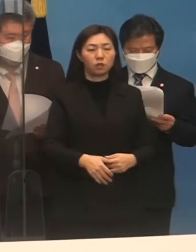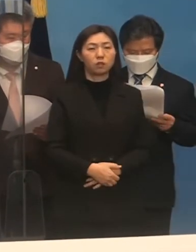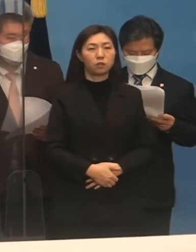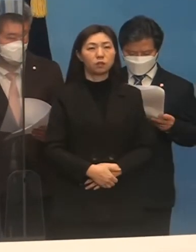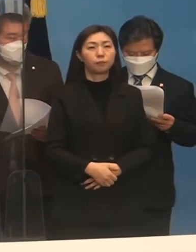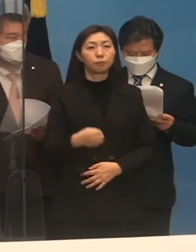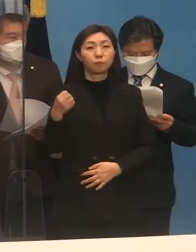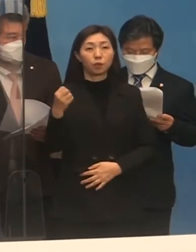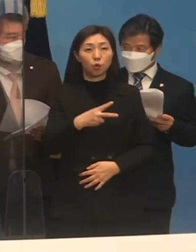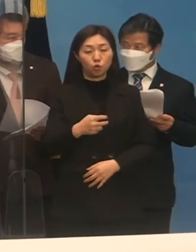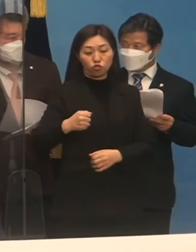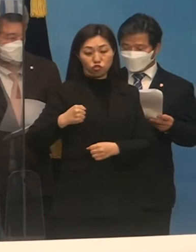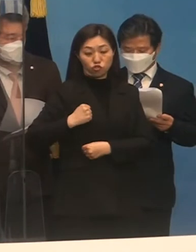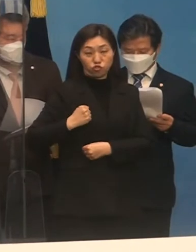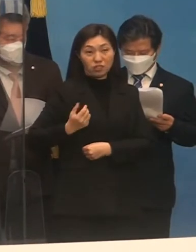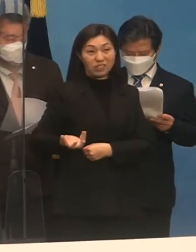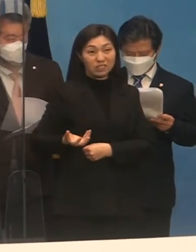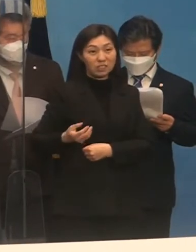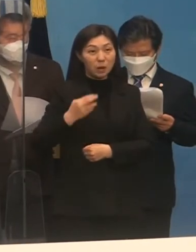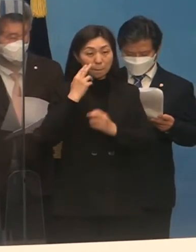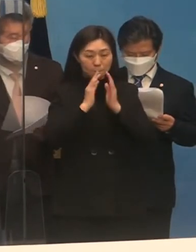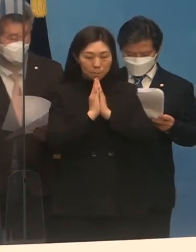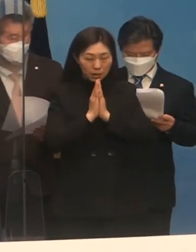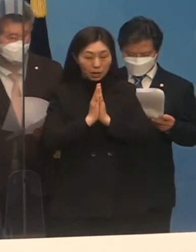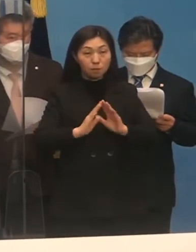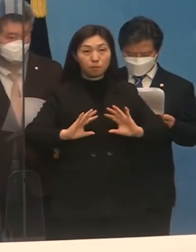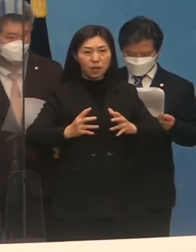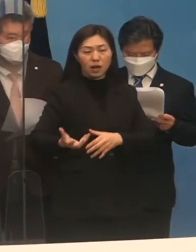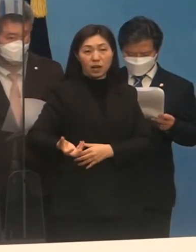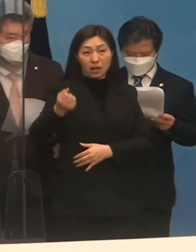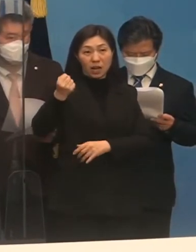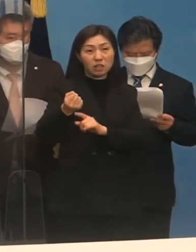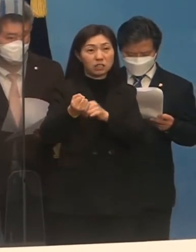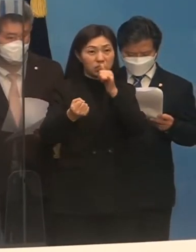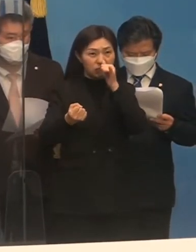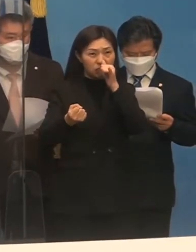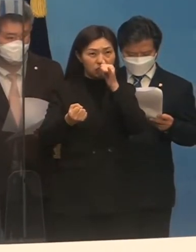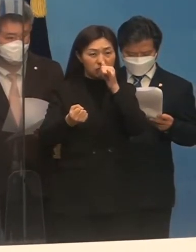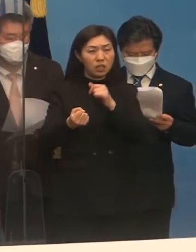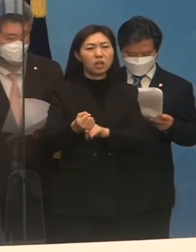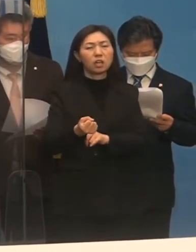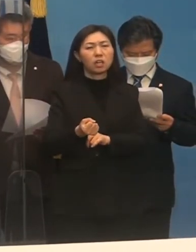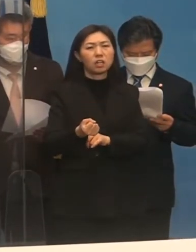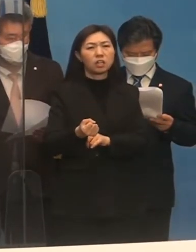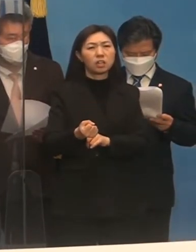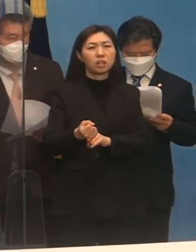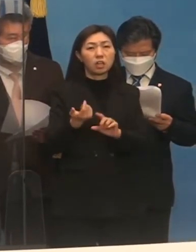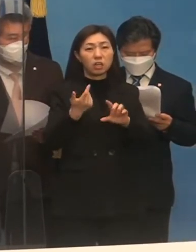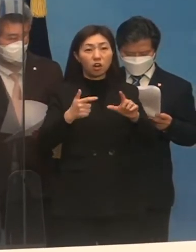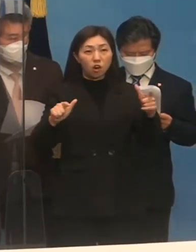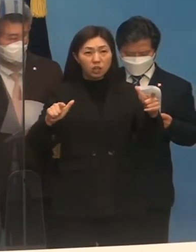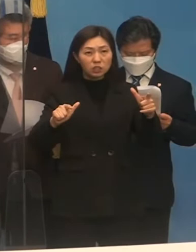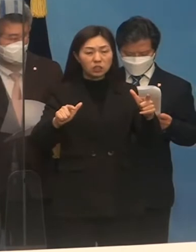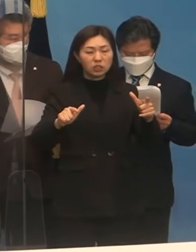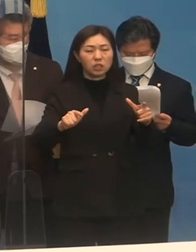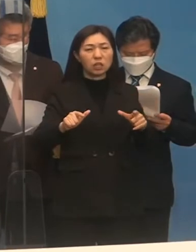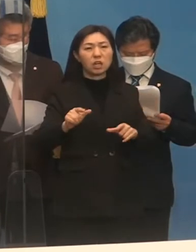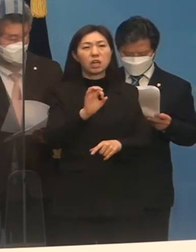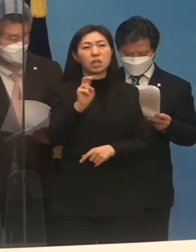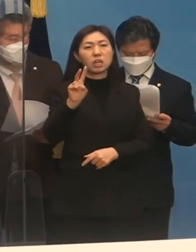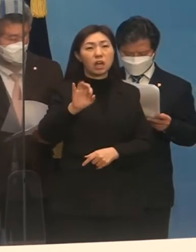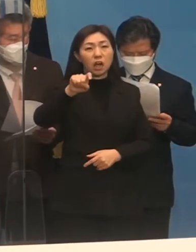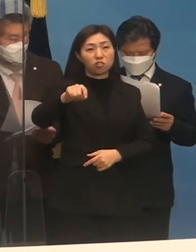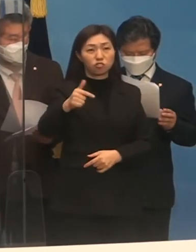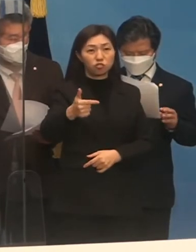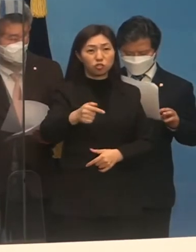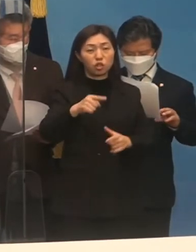또 군부 소유 부지에 70년간 운영할 수 있는 포스트 인터내셔널의 양곤 롯데 호텔,